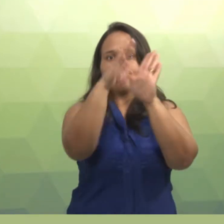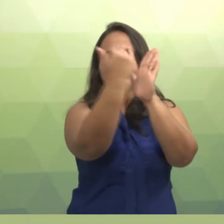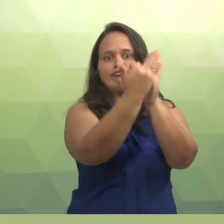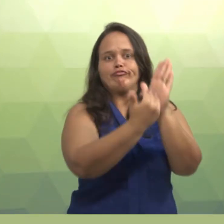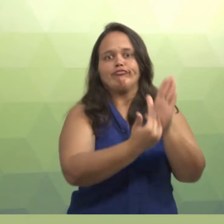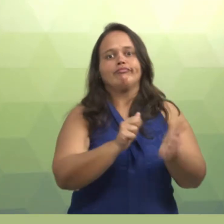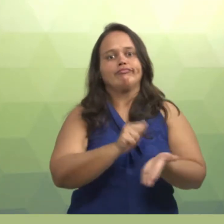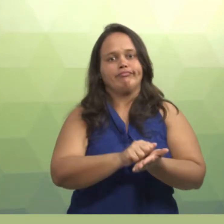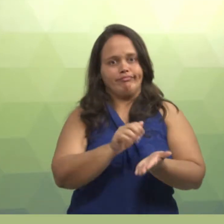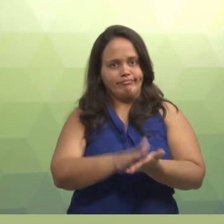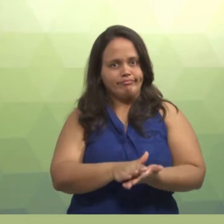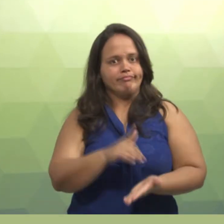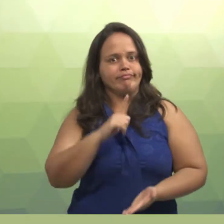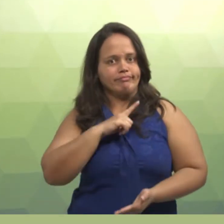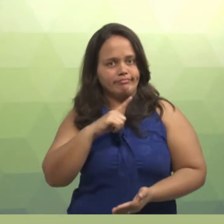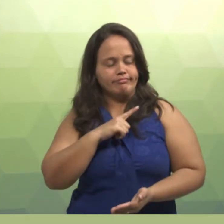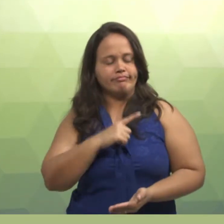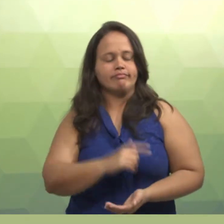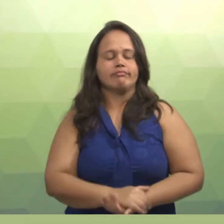na legislação vigente.